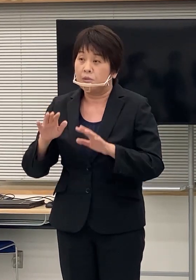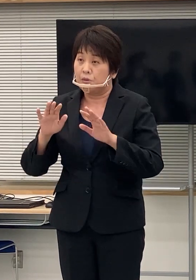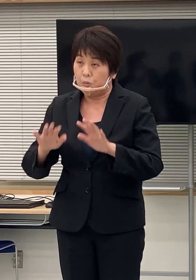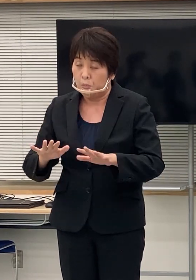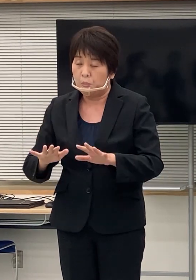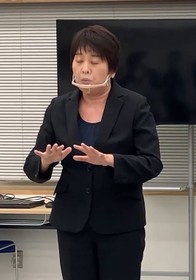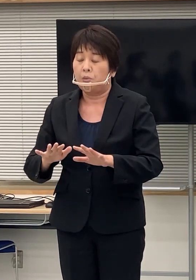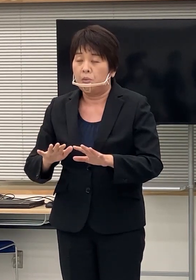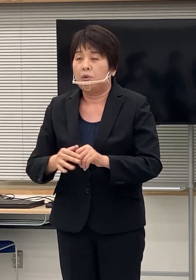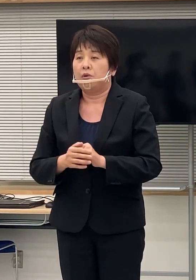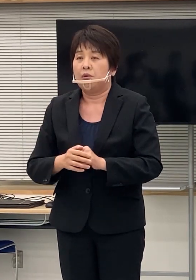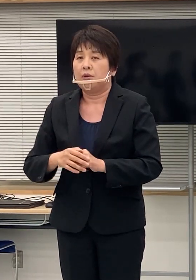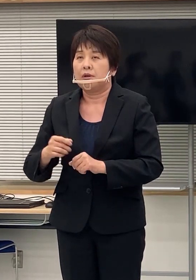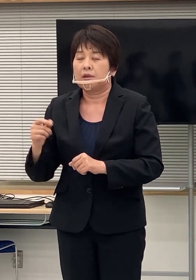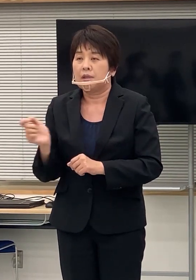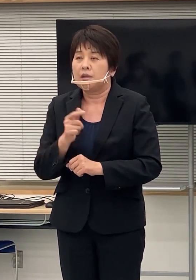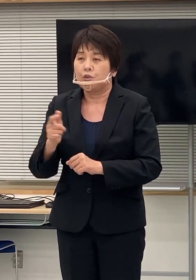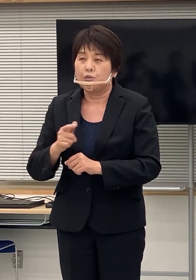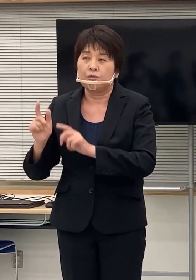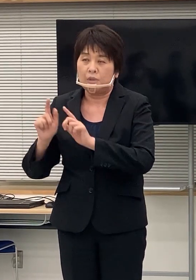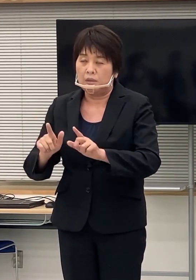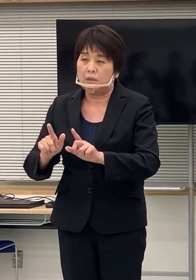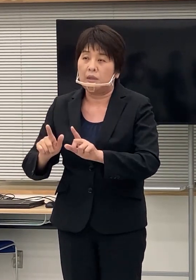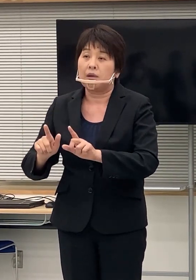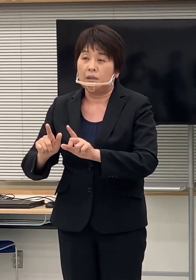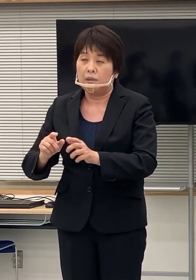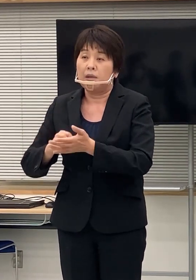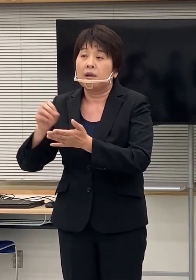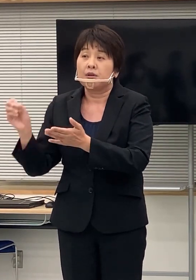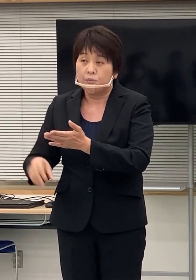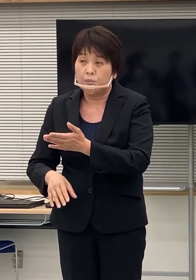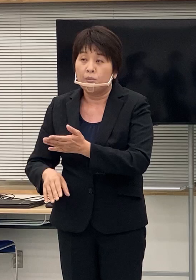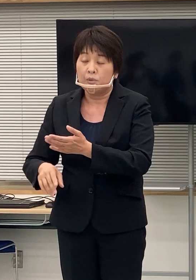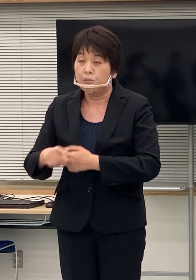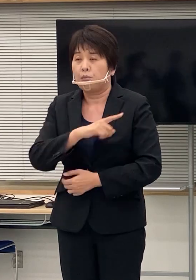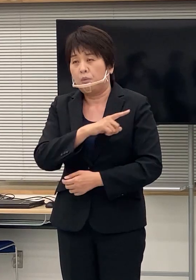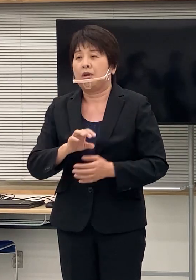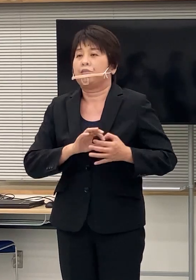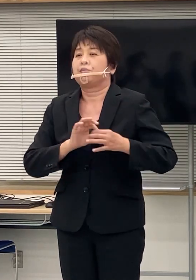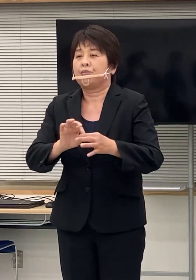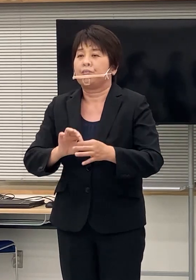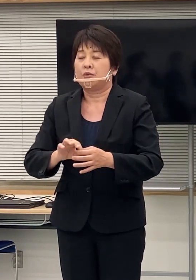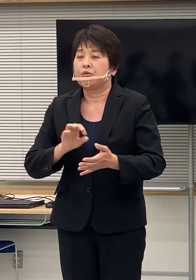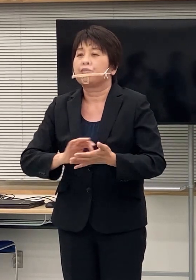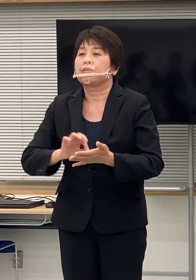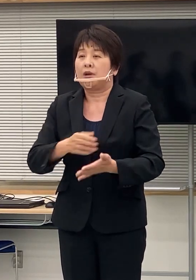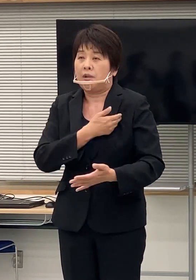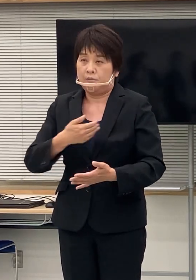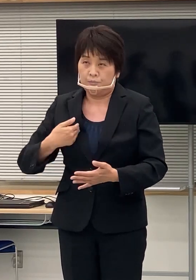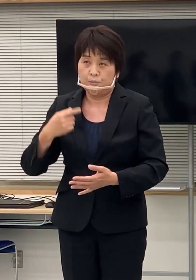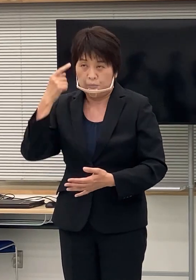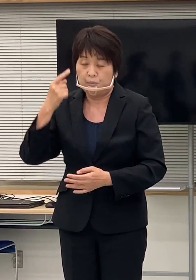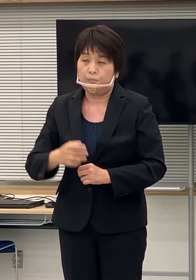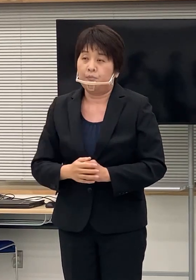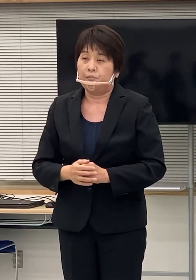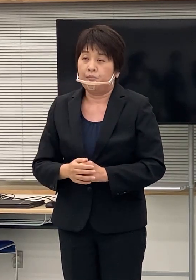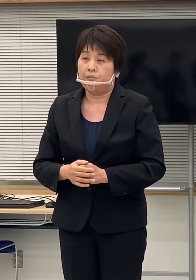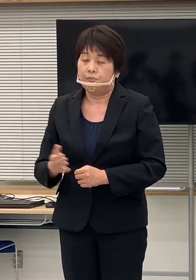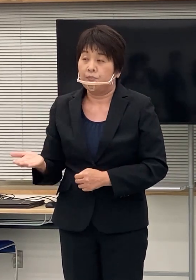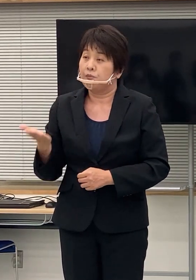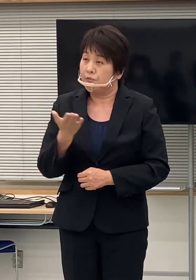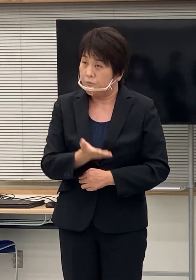宣言が解除されるとなっても、これは有効な形で機能をさせていただきたいと思っています。次